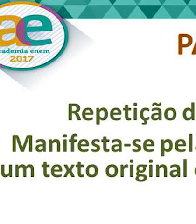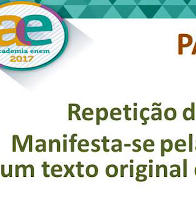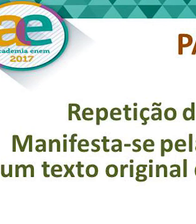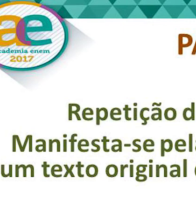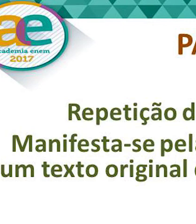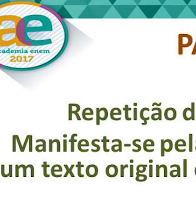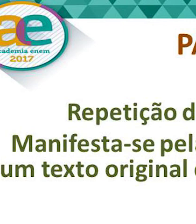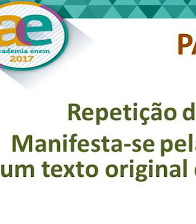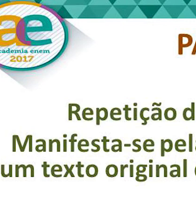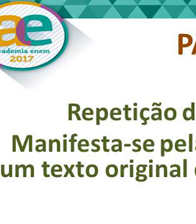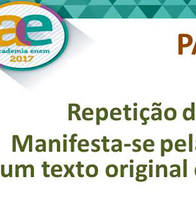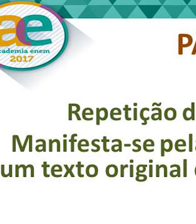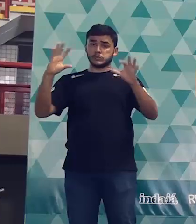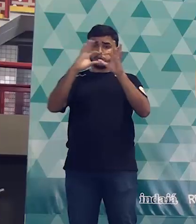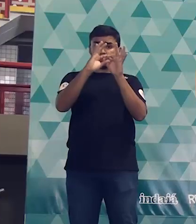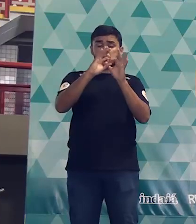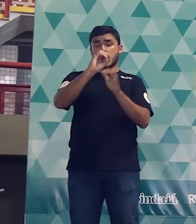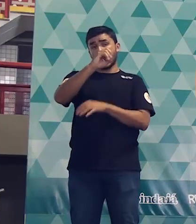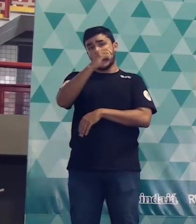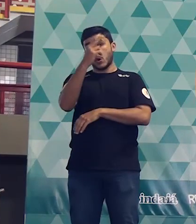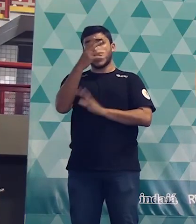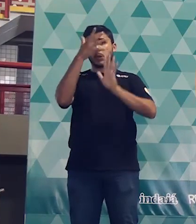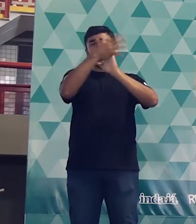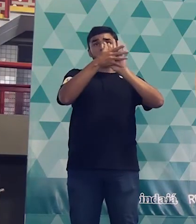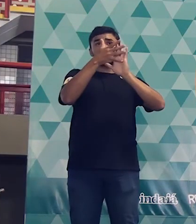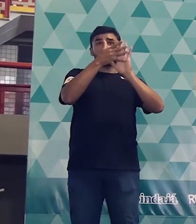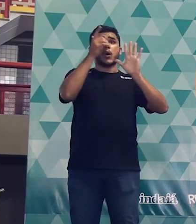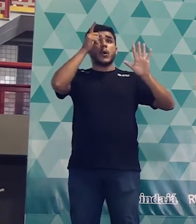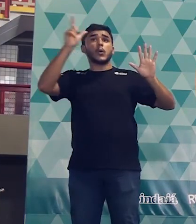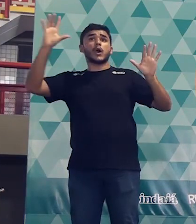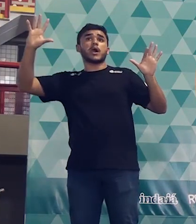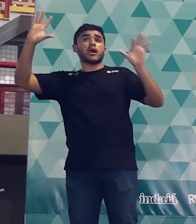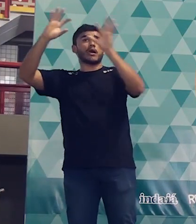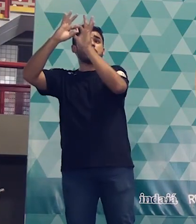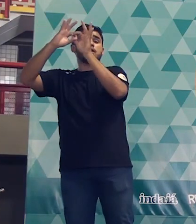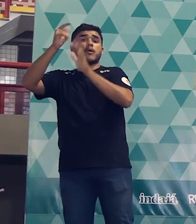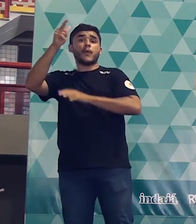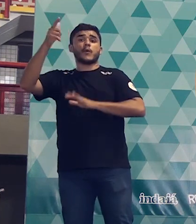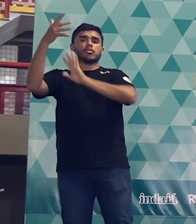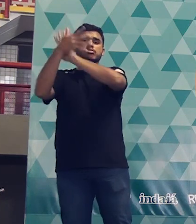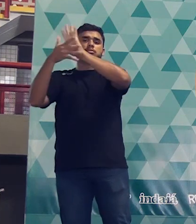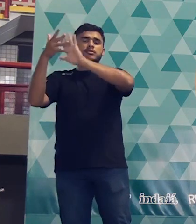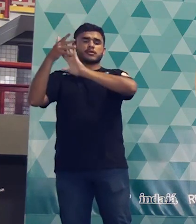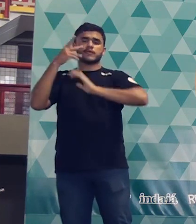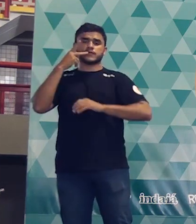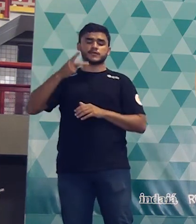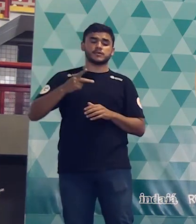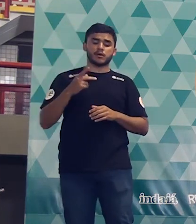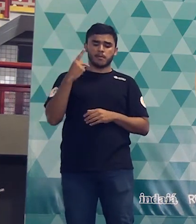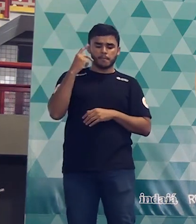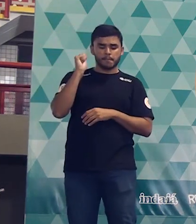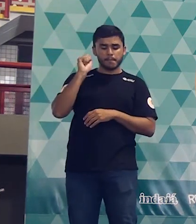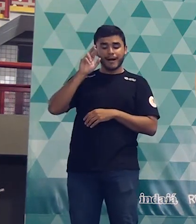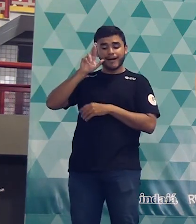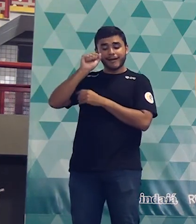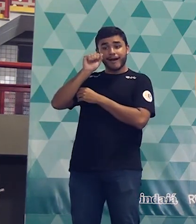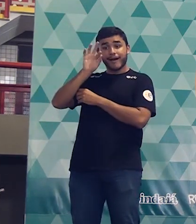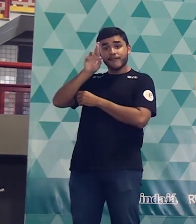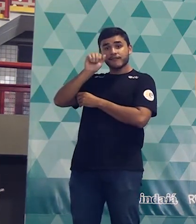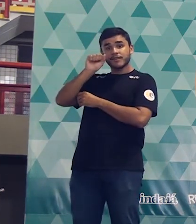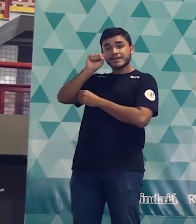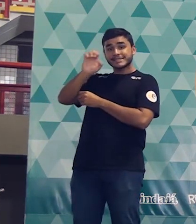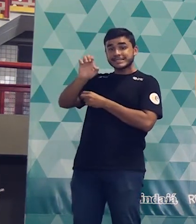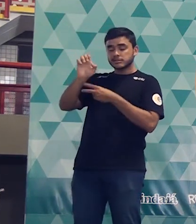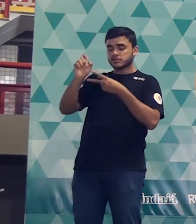posso ter um texto que vai me remeter a um texto que não está ali. E aí, para eu perceber paráfrase e paródia,